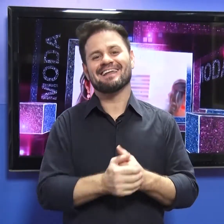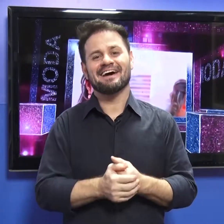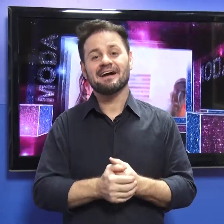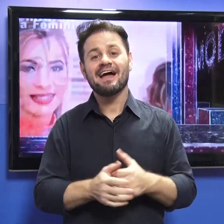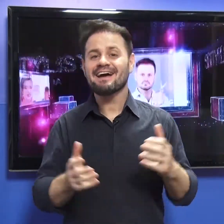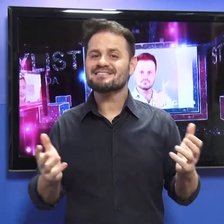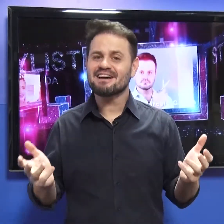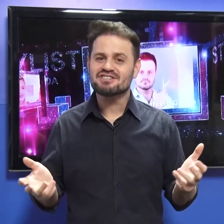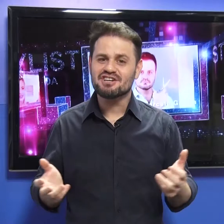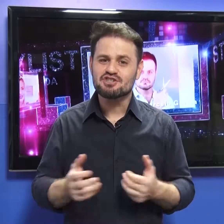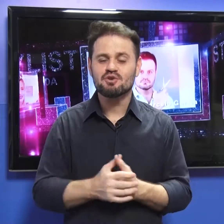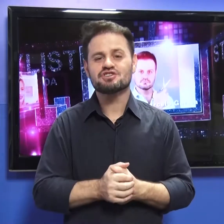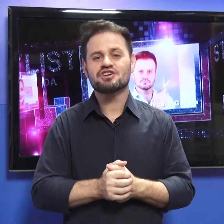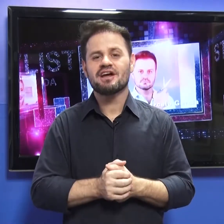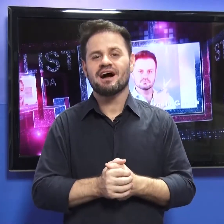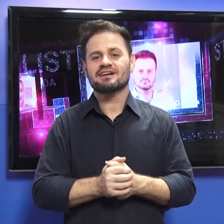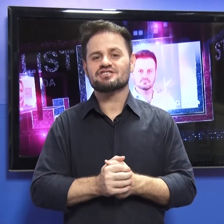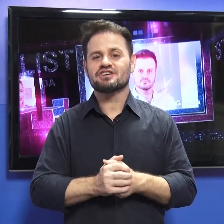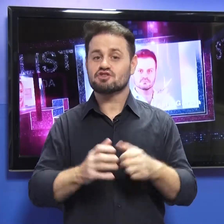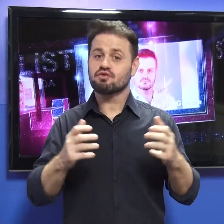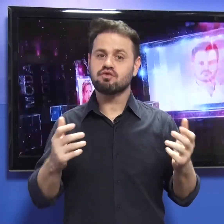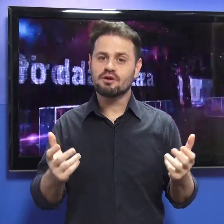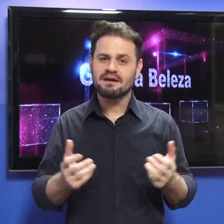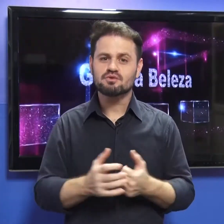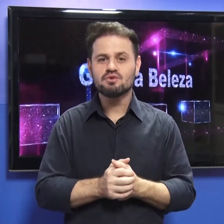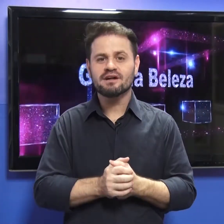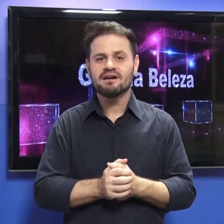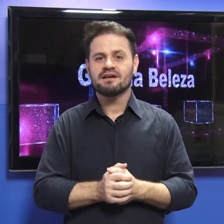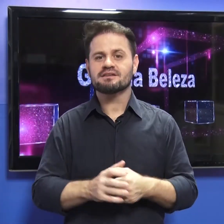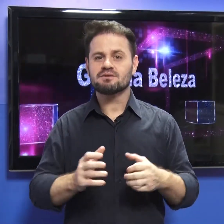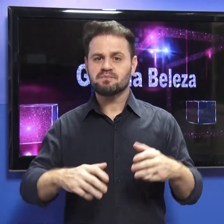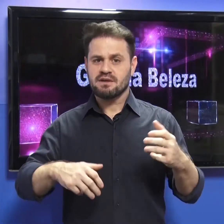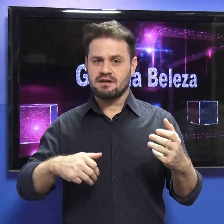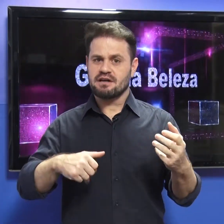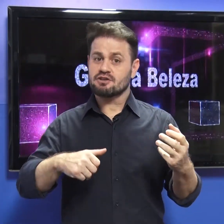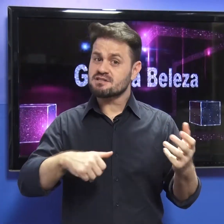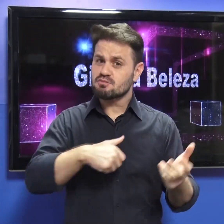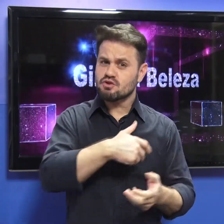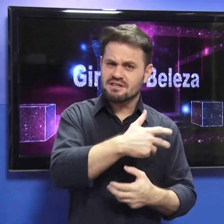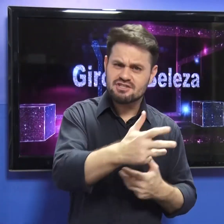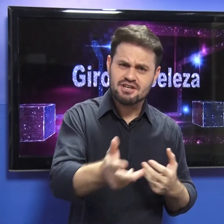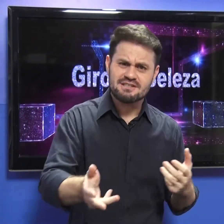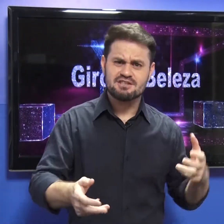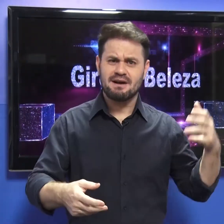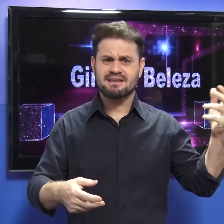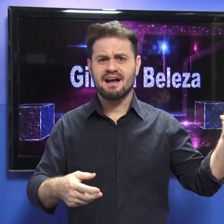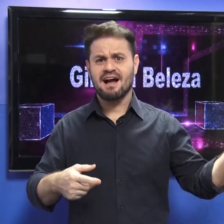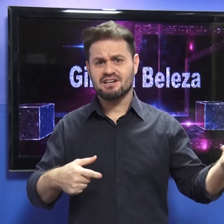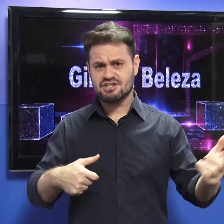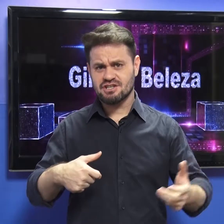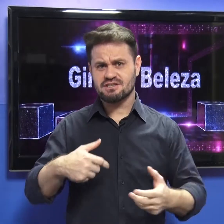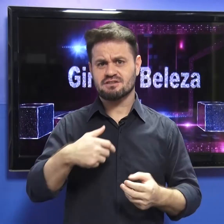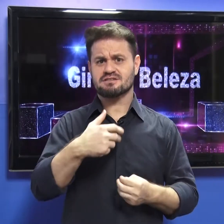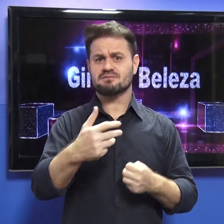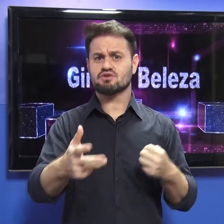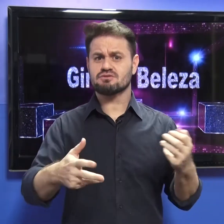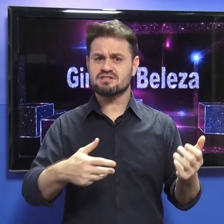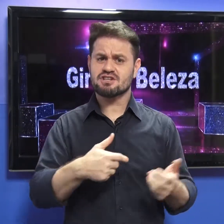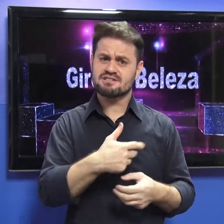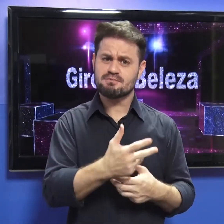essa é a dica de hoje a dica de formatura então é nós temos outras dicas de maquiagens nós temos outras dicas de